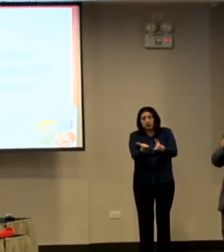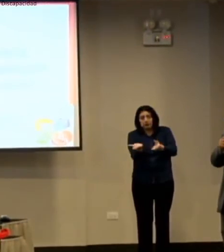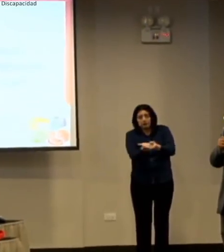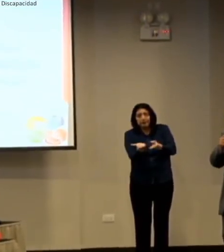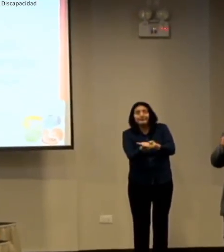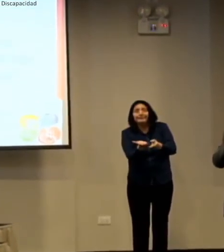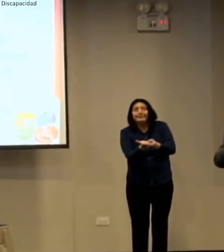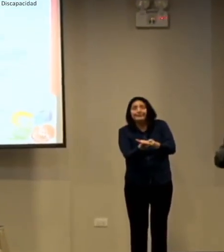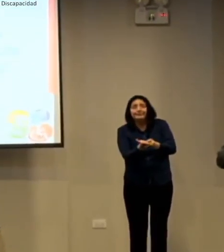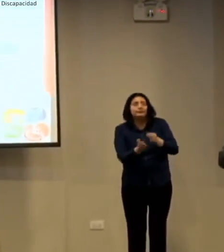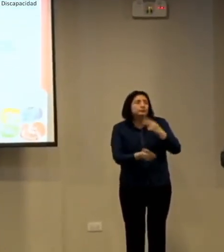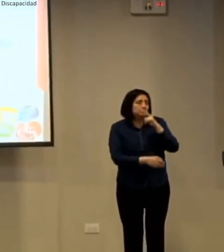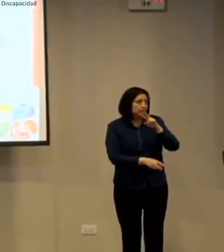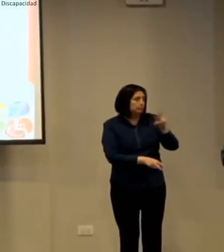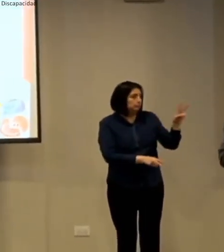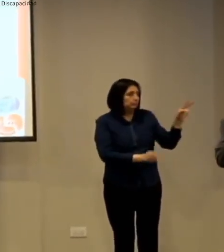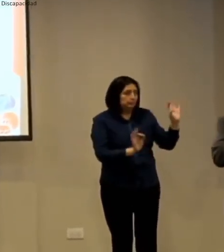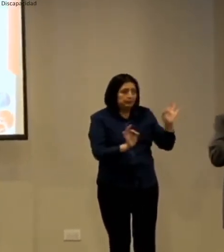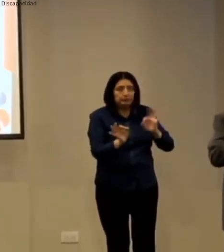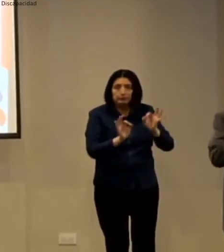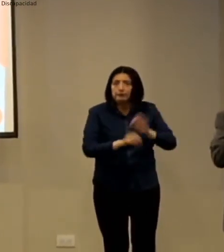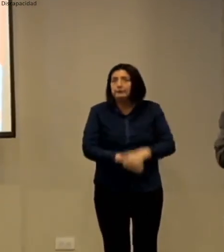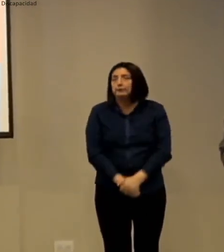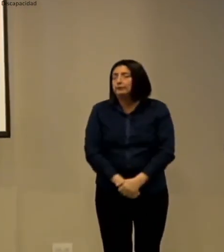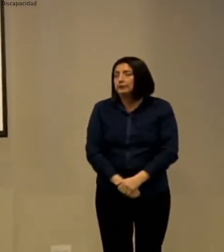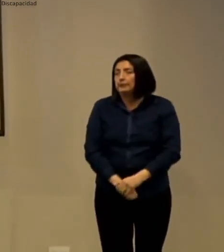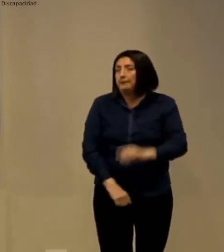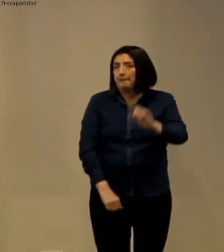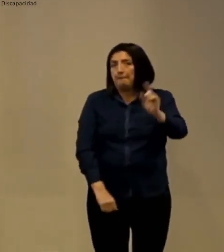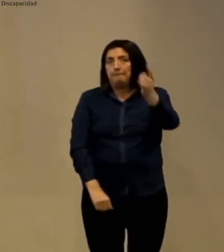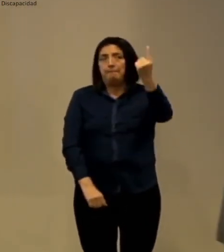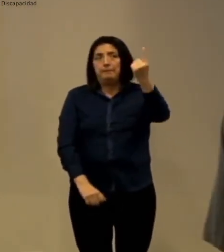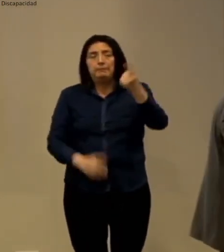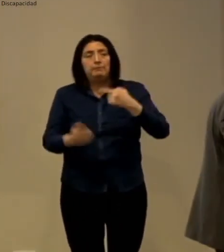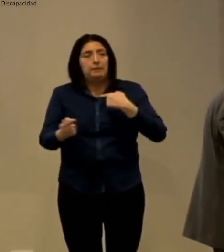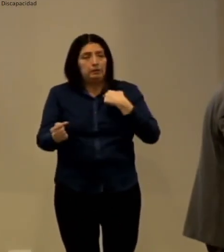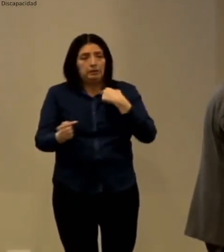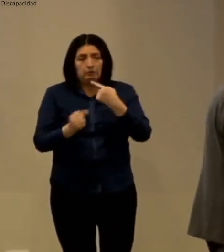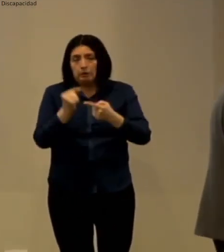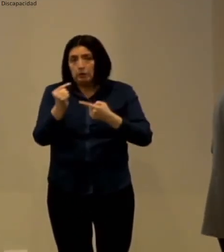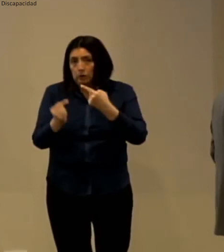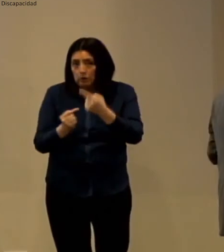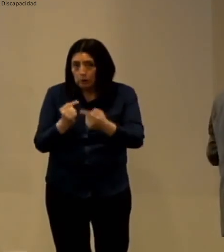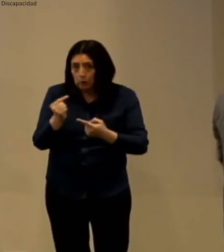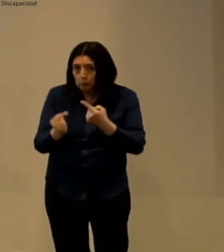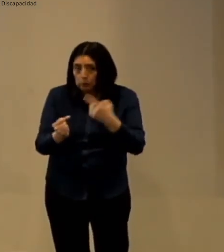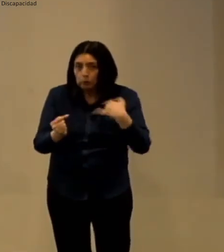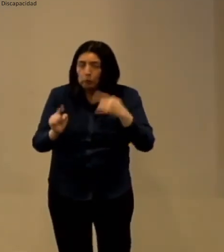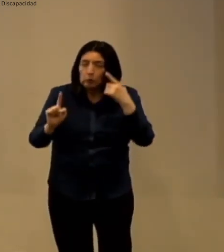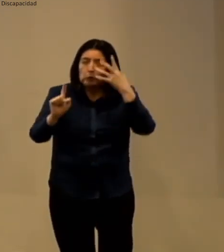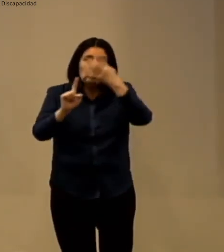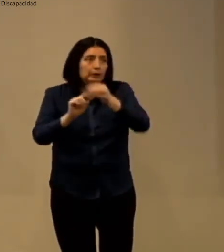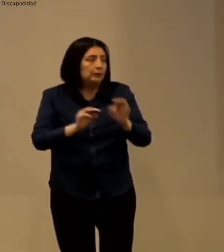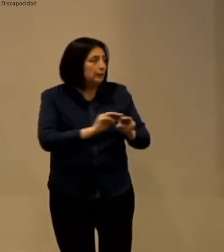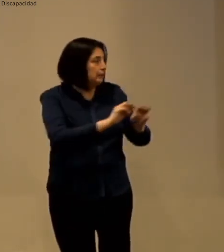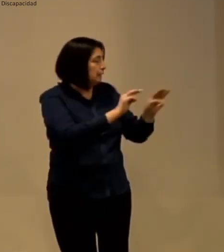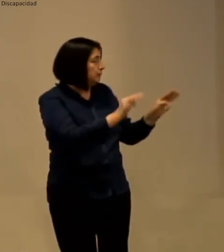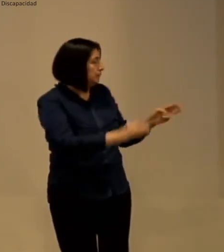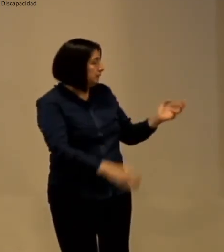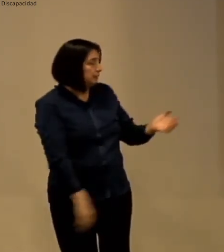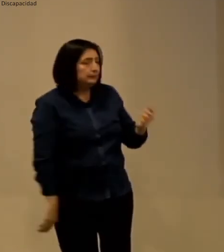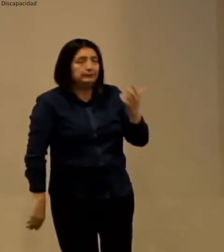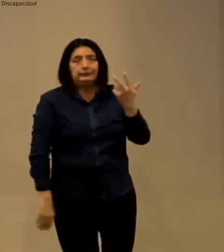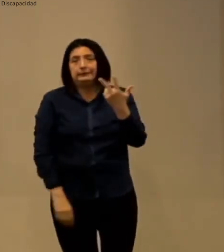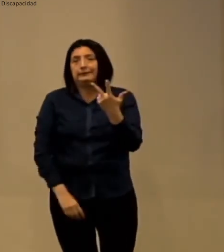ya la podrán ver con detalle. El primer comentario de nuestro reto y desafío es que en la mesa solamente estamos